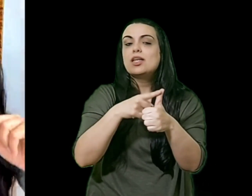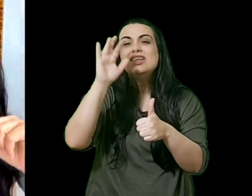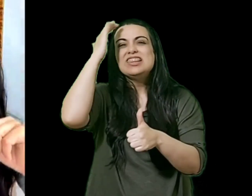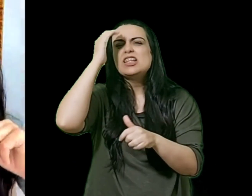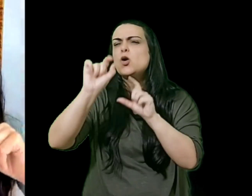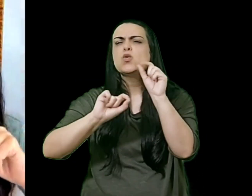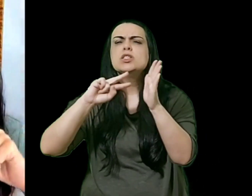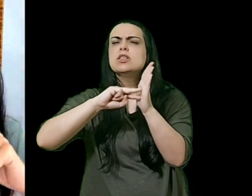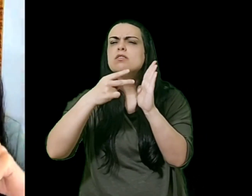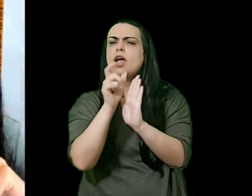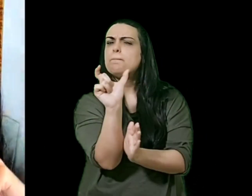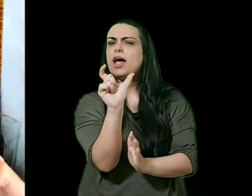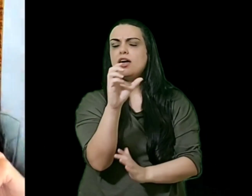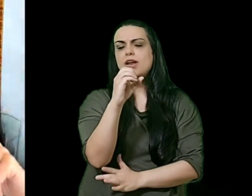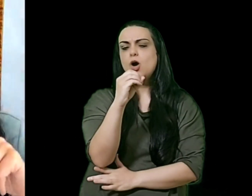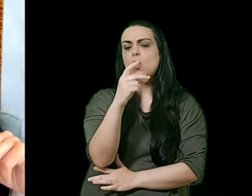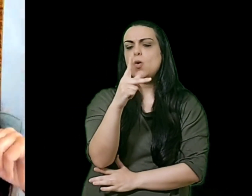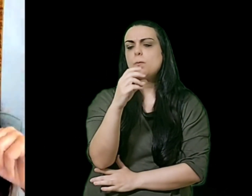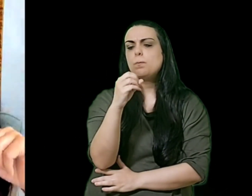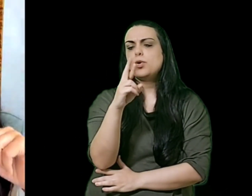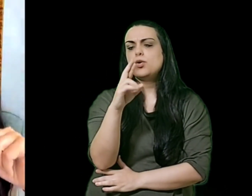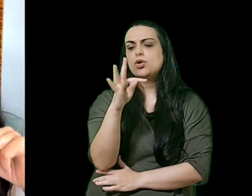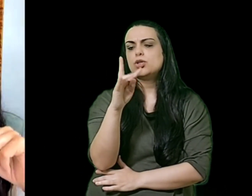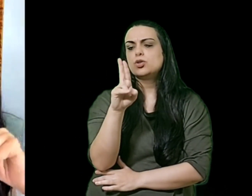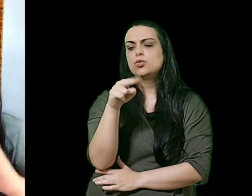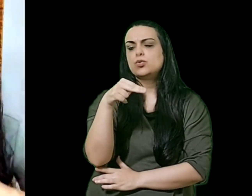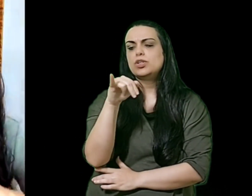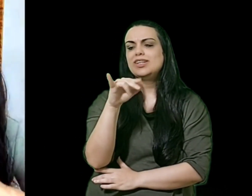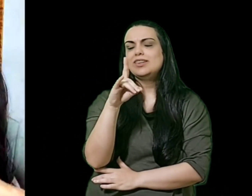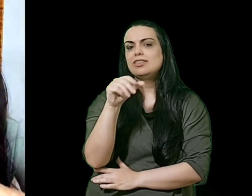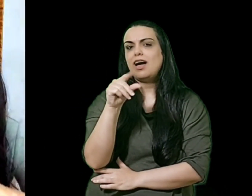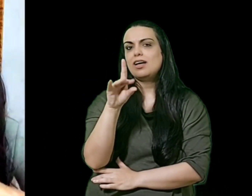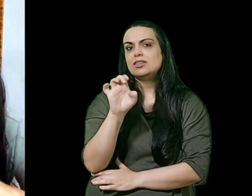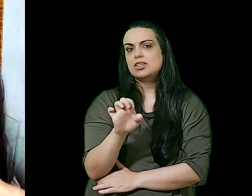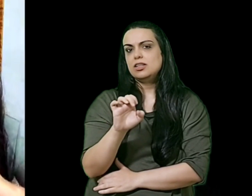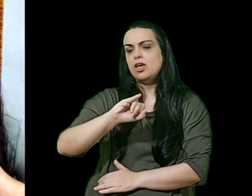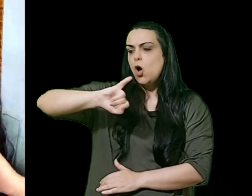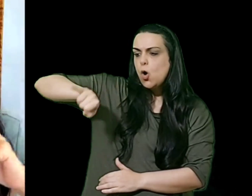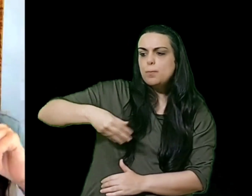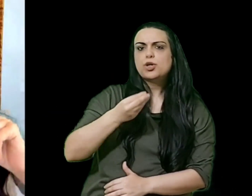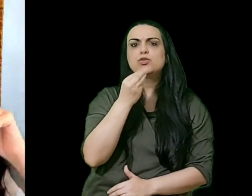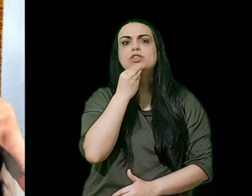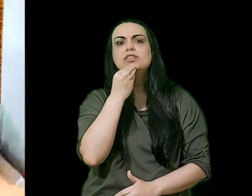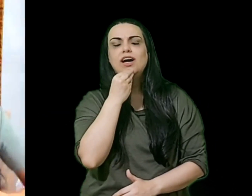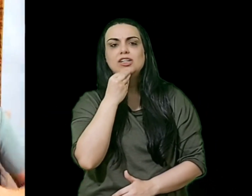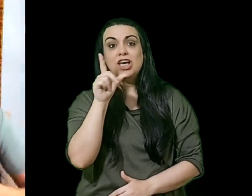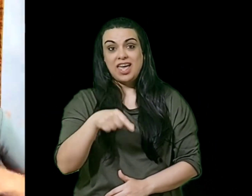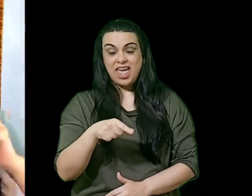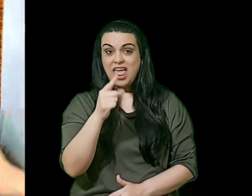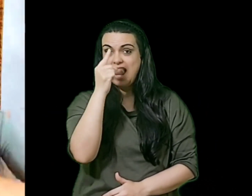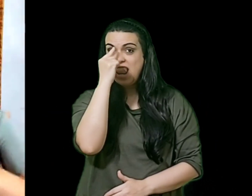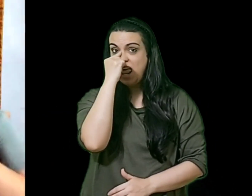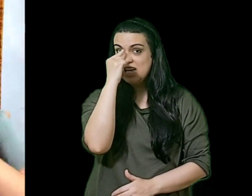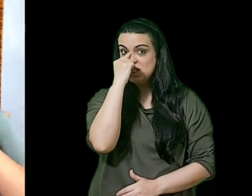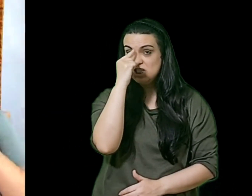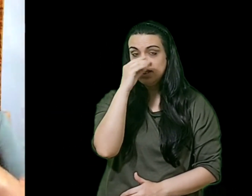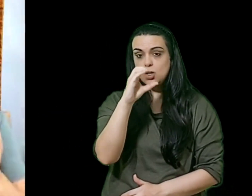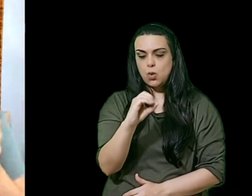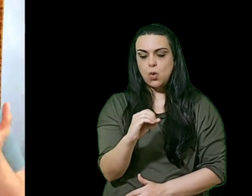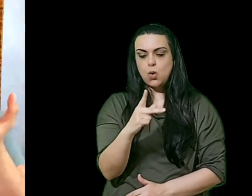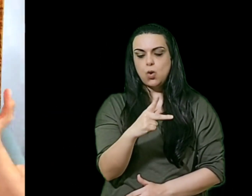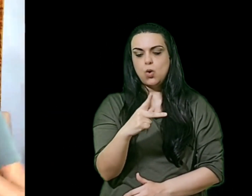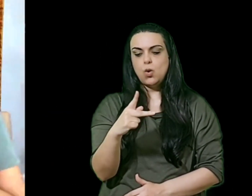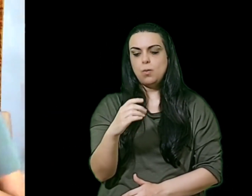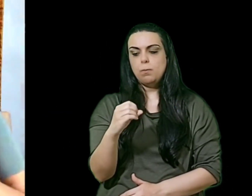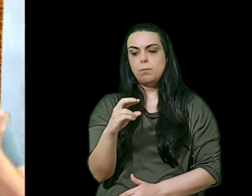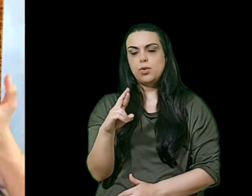Oportunidade vem do latim. Do latim opportunus. E na etimologia da